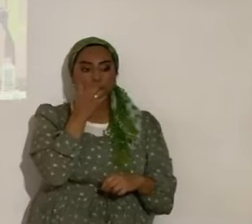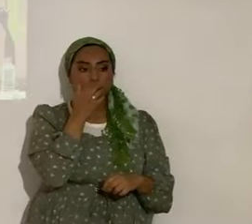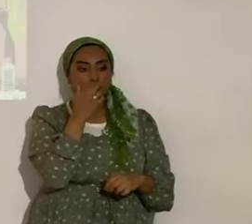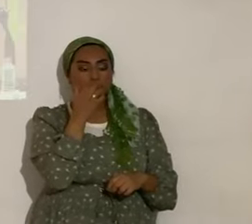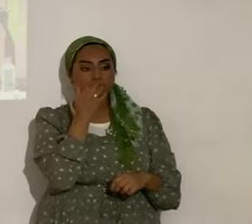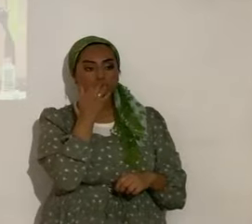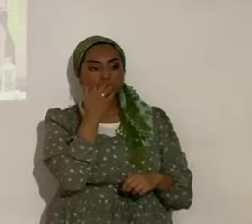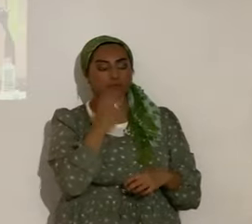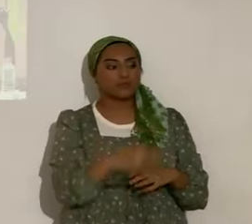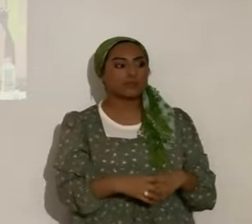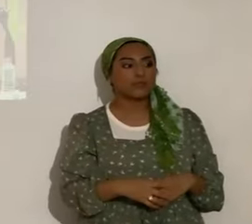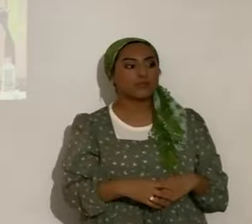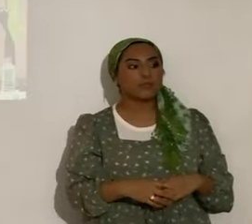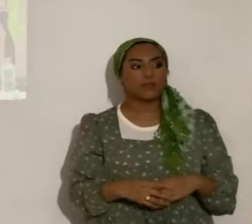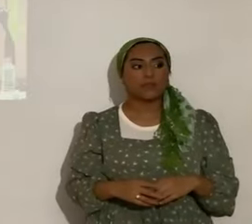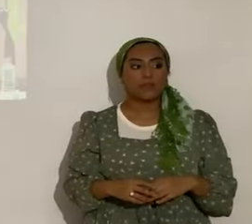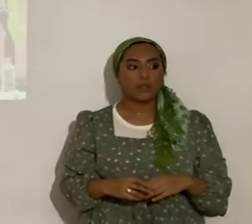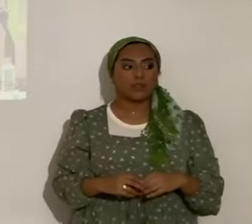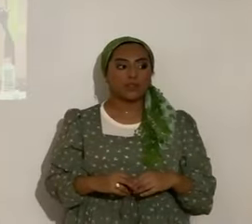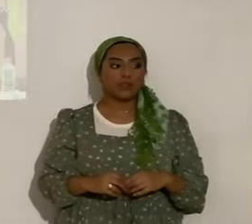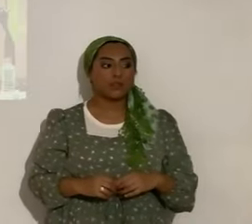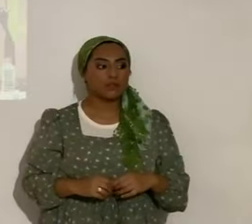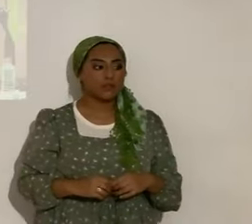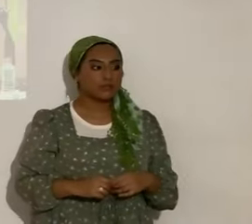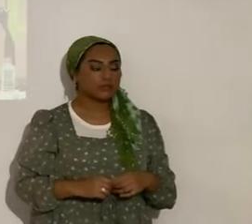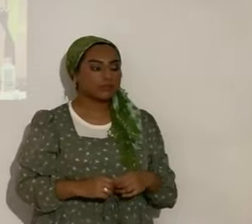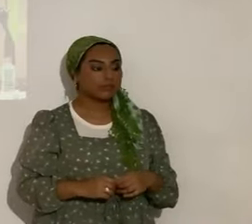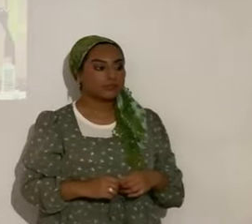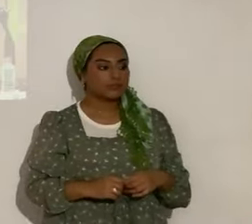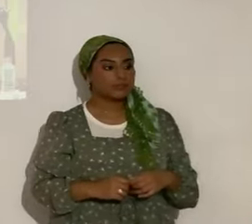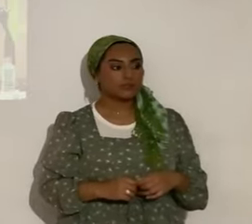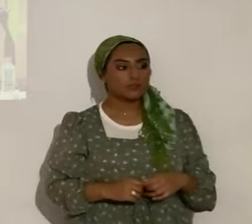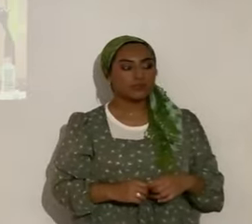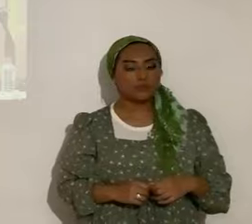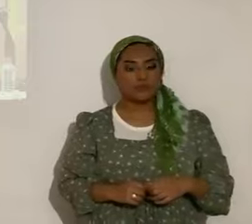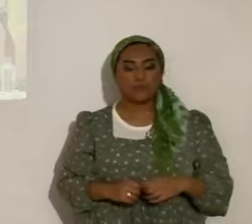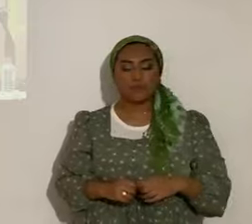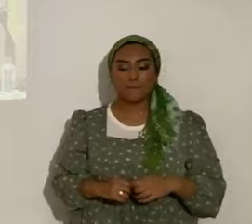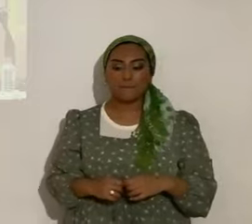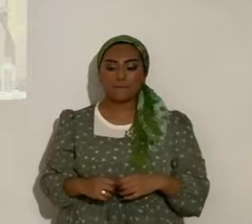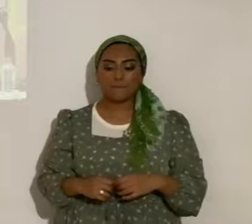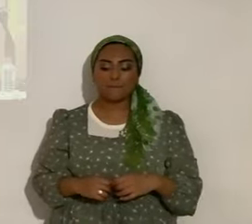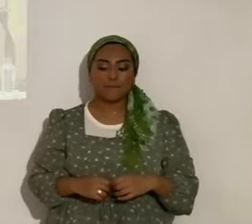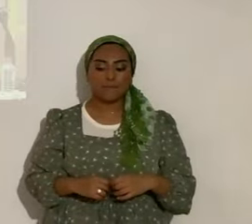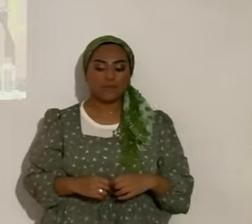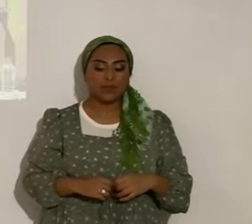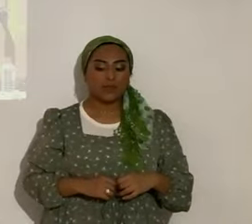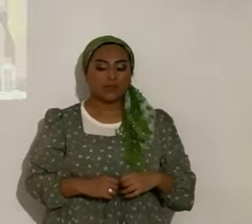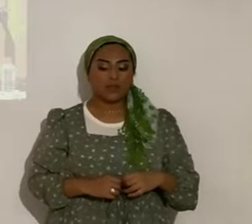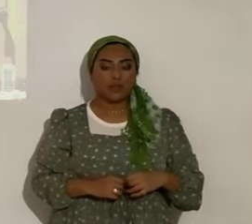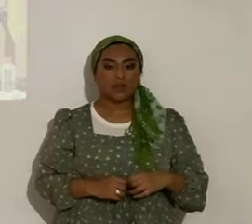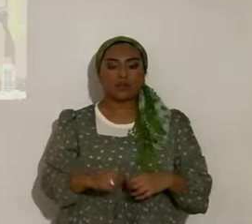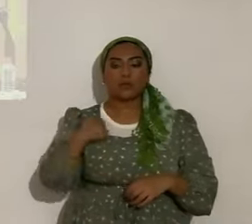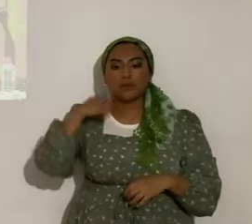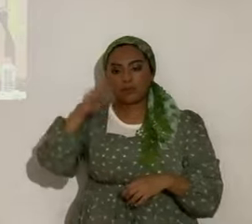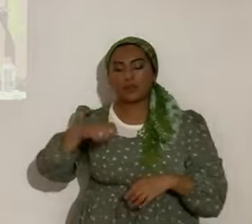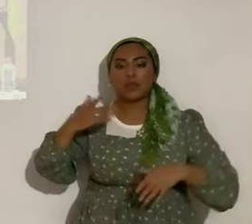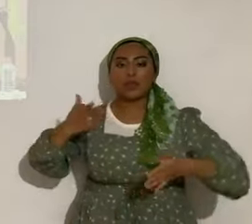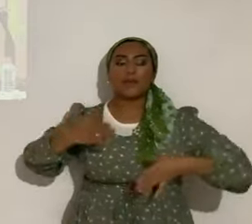Entonces, que el ser censurados y denunciados nos cause gozo